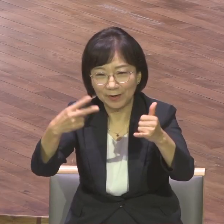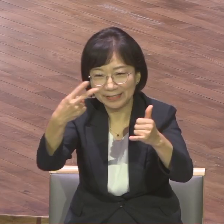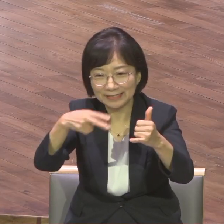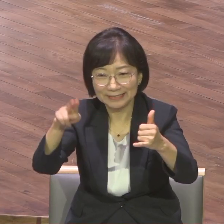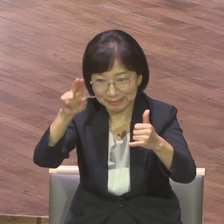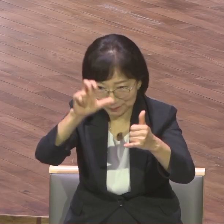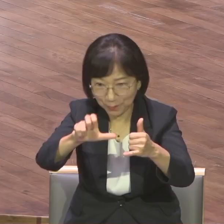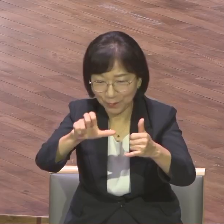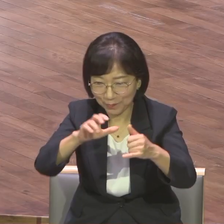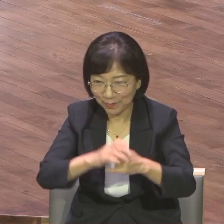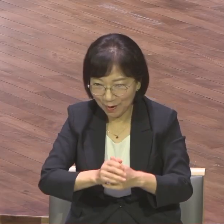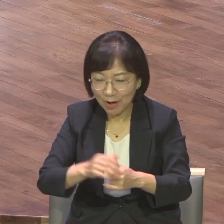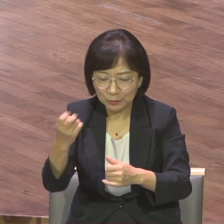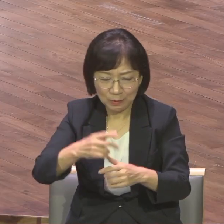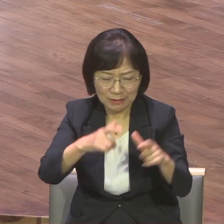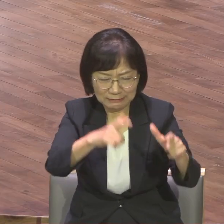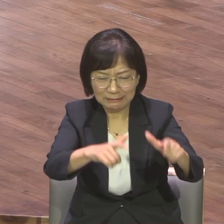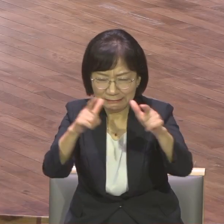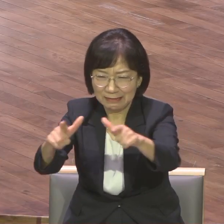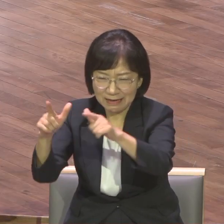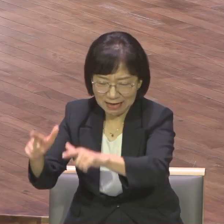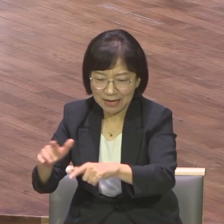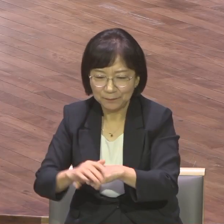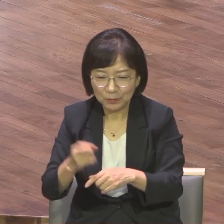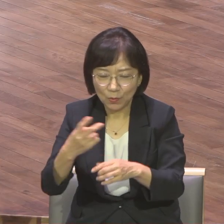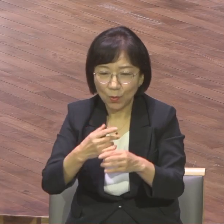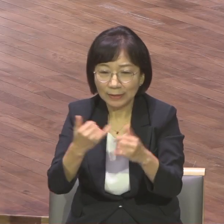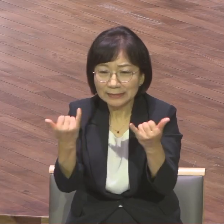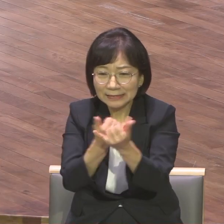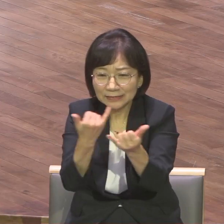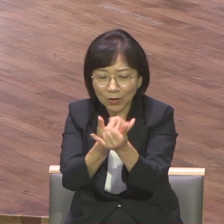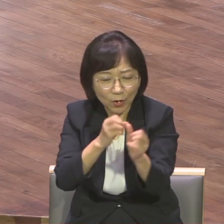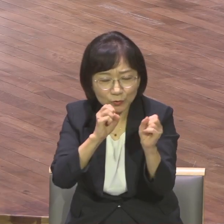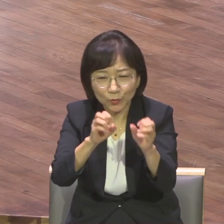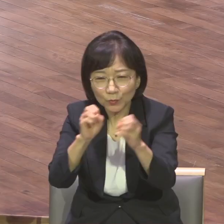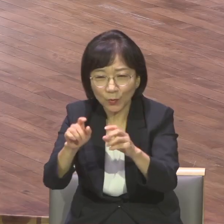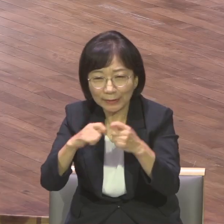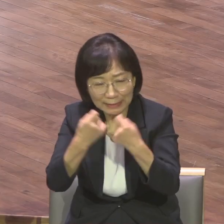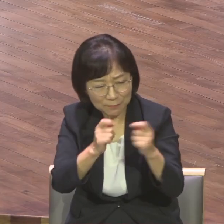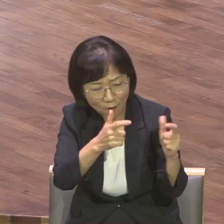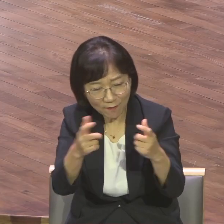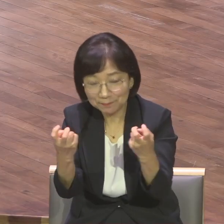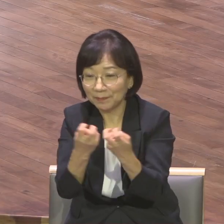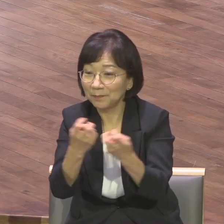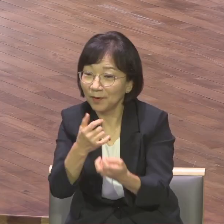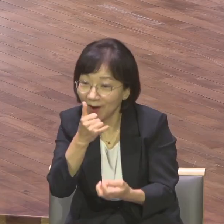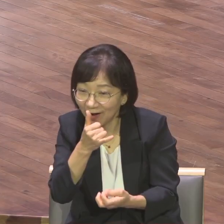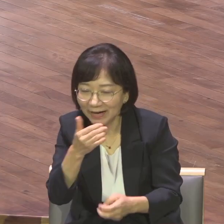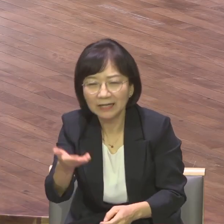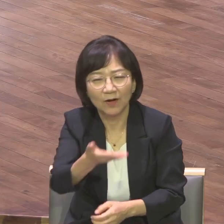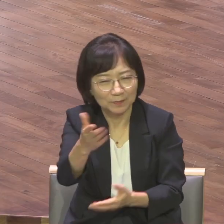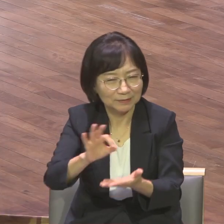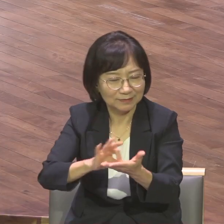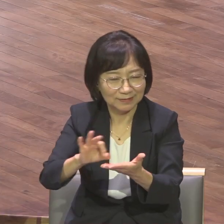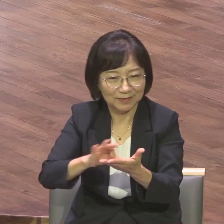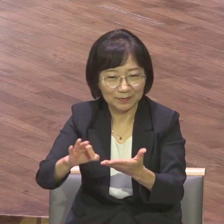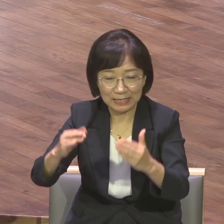쫙 교회, 지역, 237 권력전도 그 현장을 넓혀가는 여정이